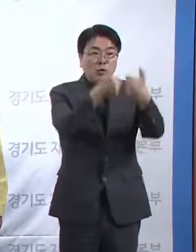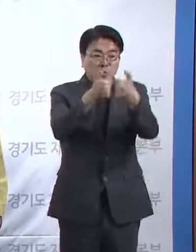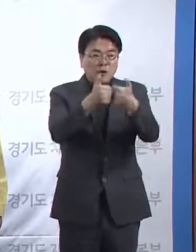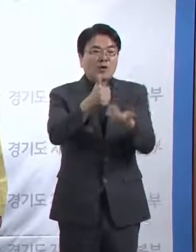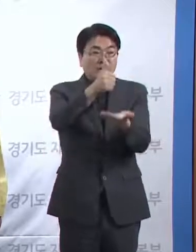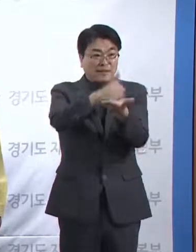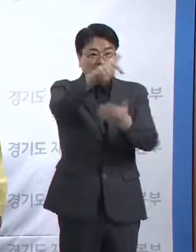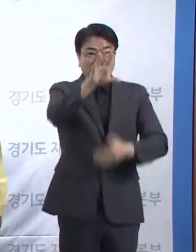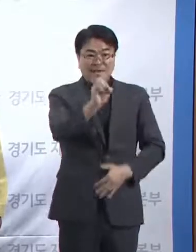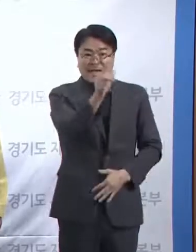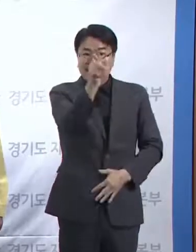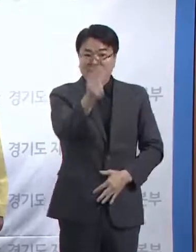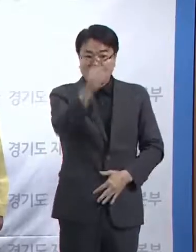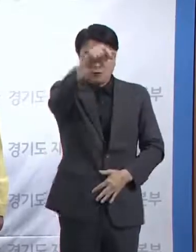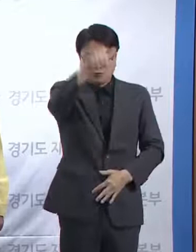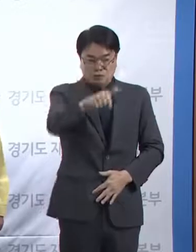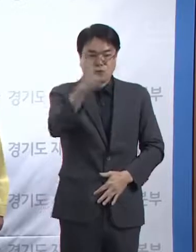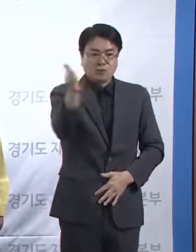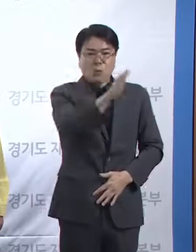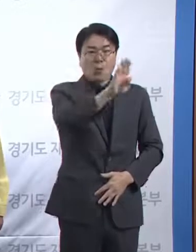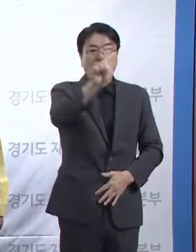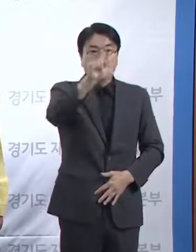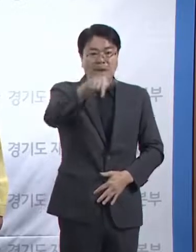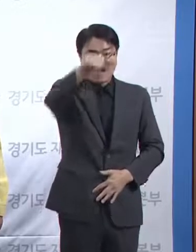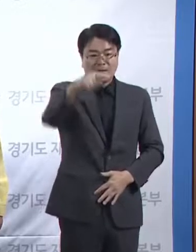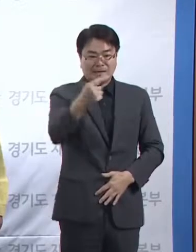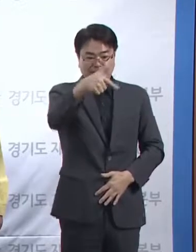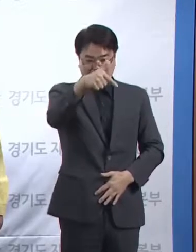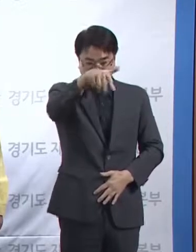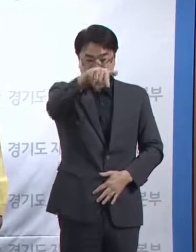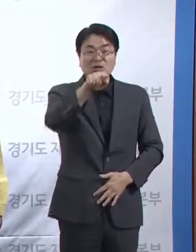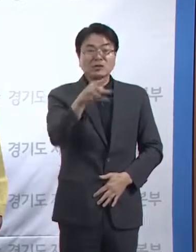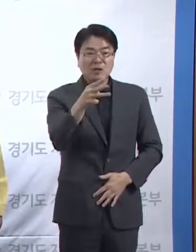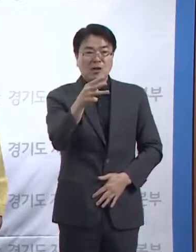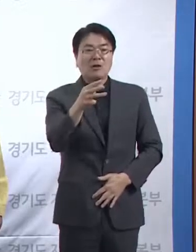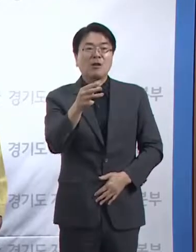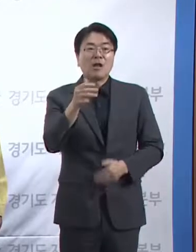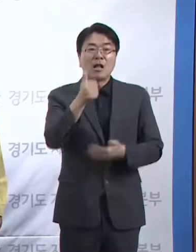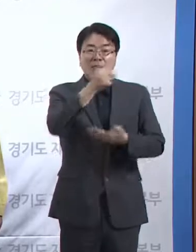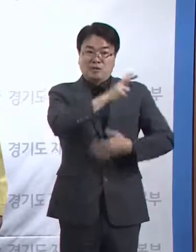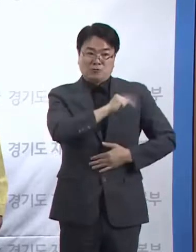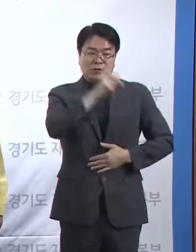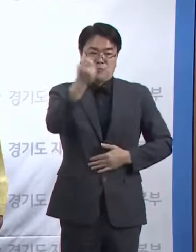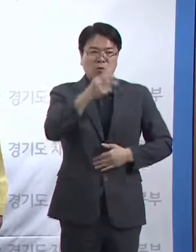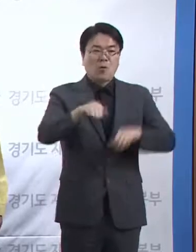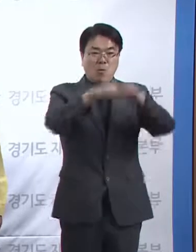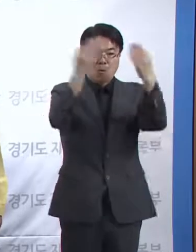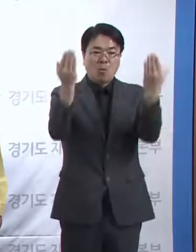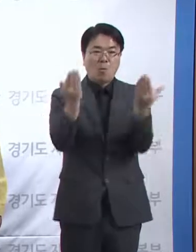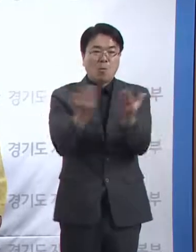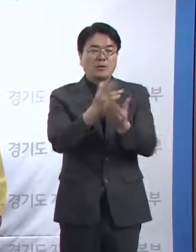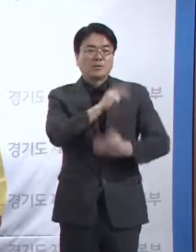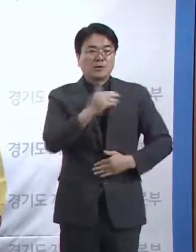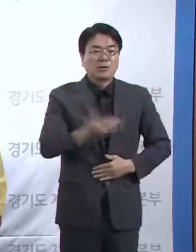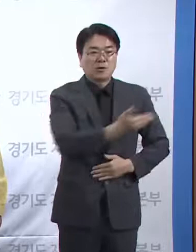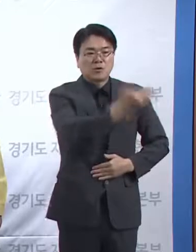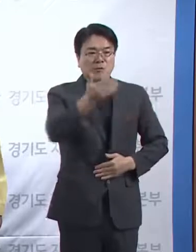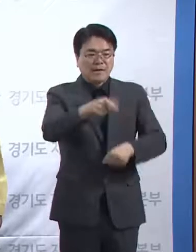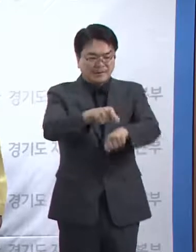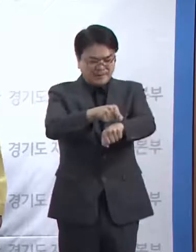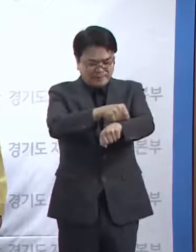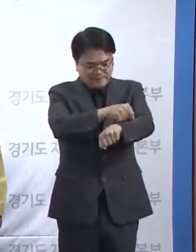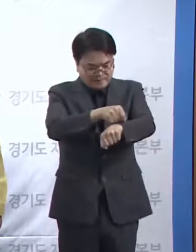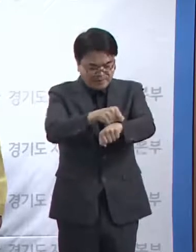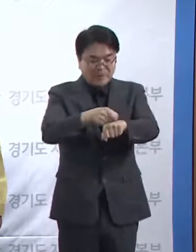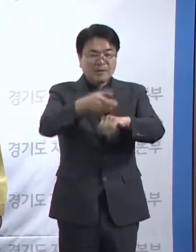박근철 원내대표님, 그리고 함께 해주시는 경기도의회 의원님 여러분께 각별히 감사 말씀을